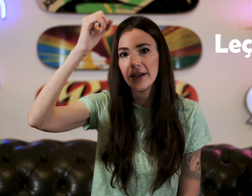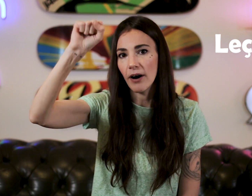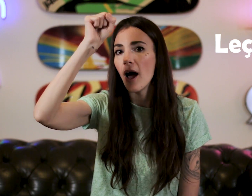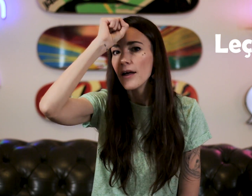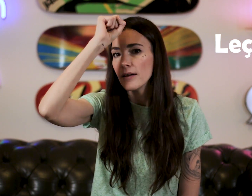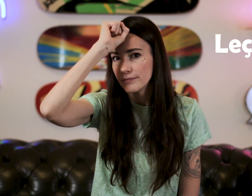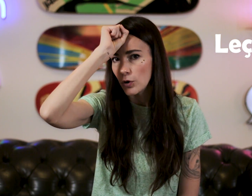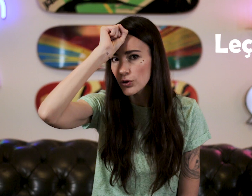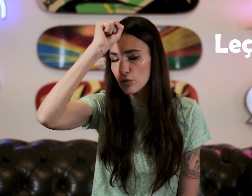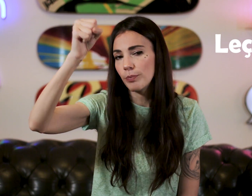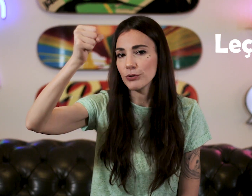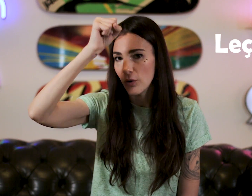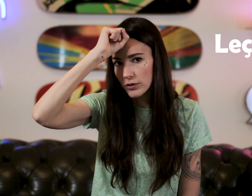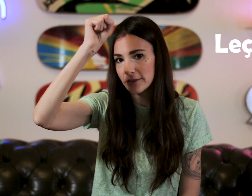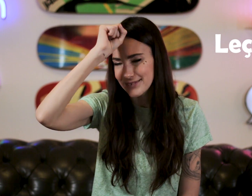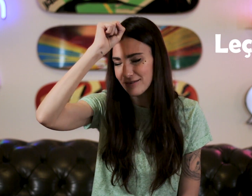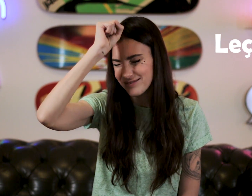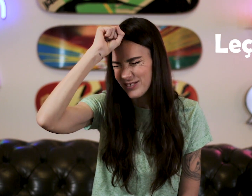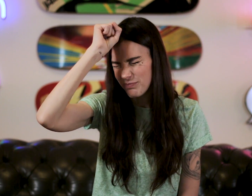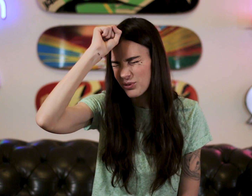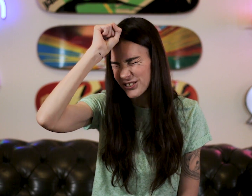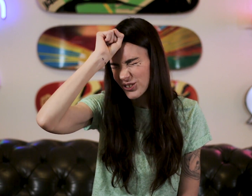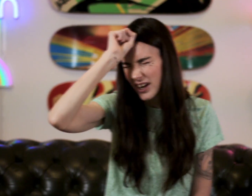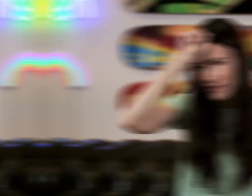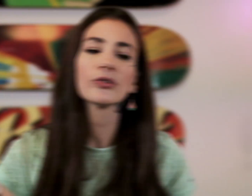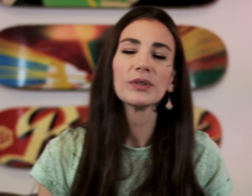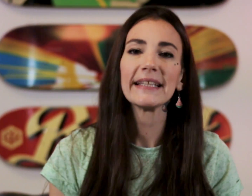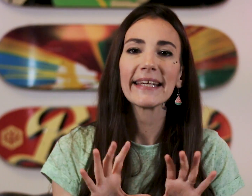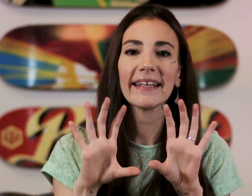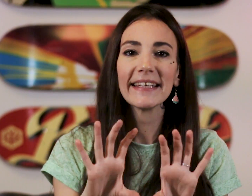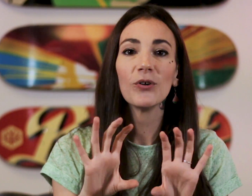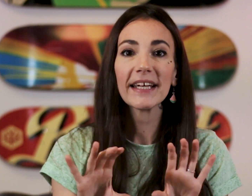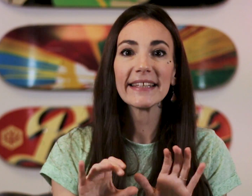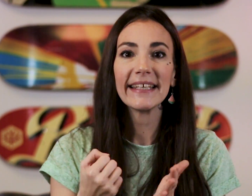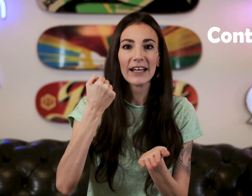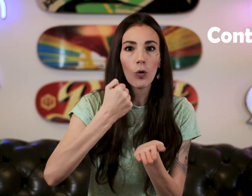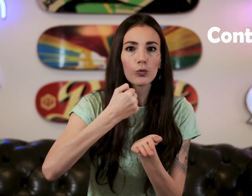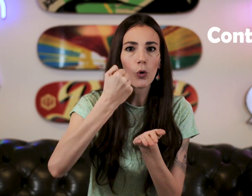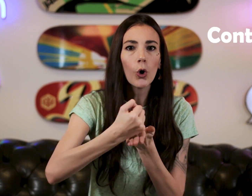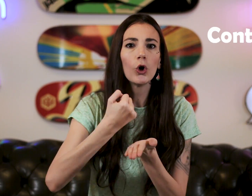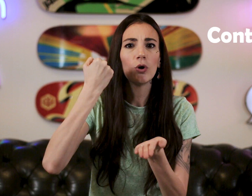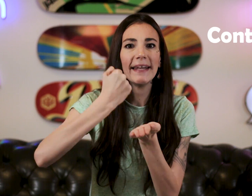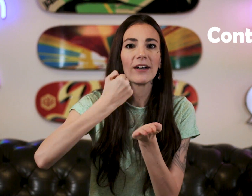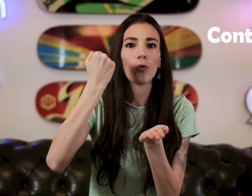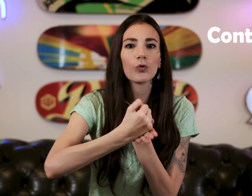ailleurs. Leçon, parce qu'on rentre, voilà, on fait une bourrage de crâne. Ensuite, la catégorie des contrôles, les